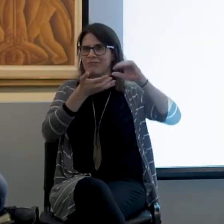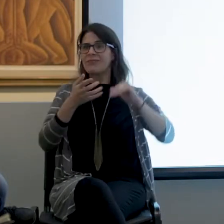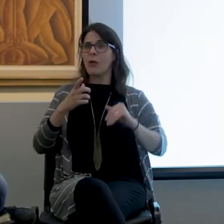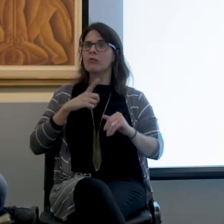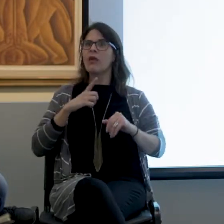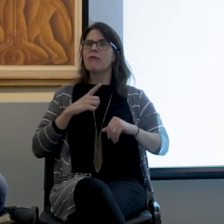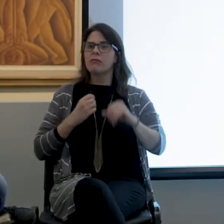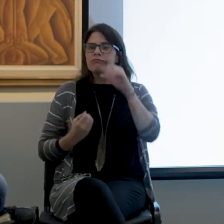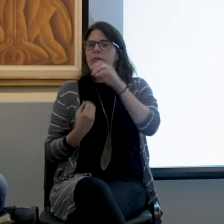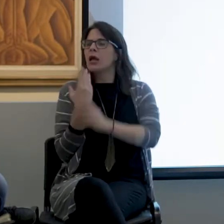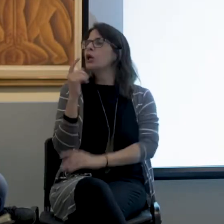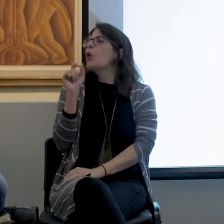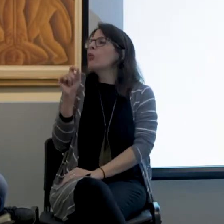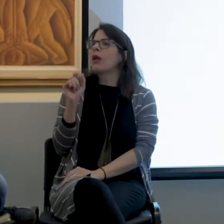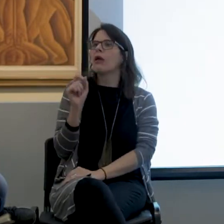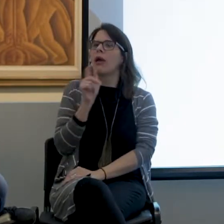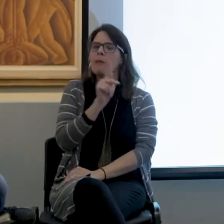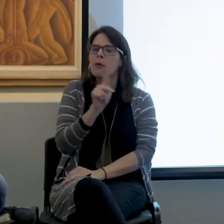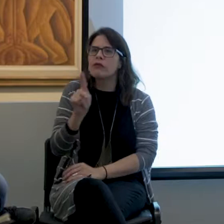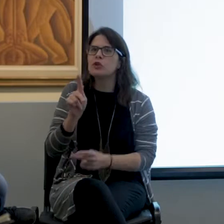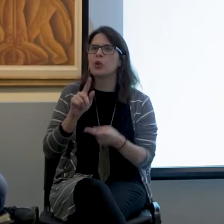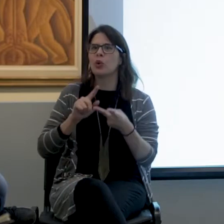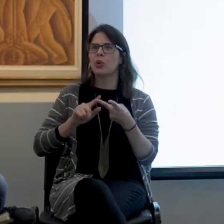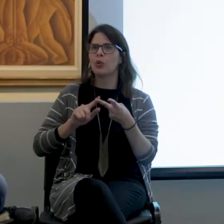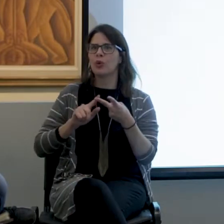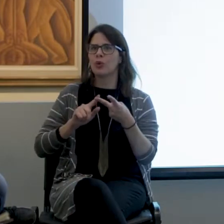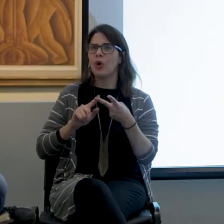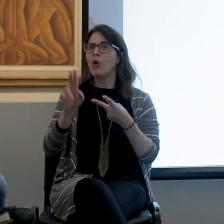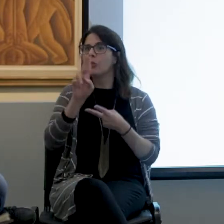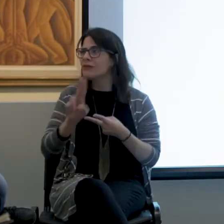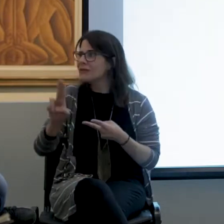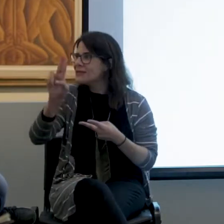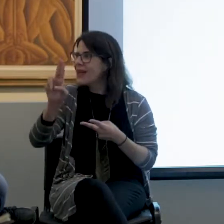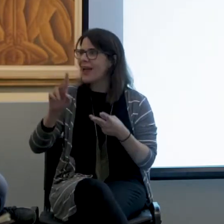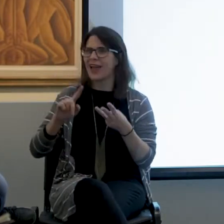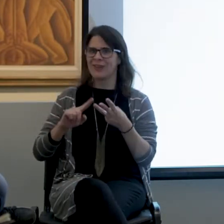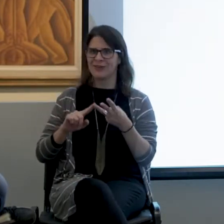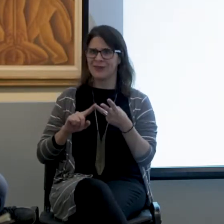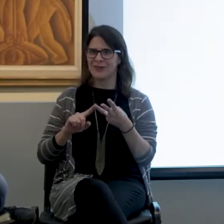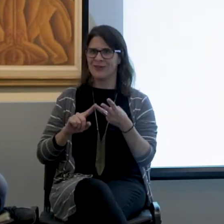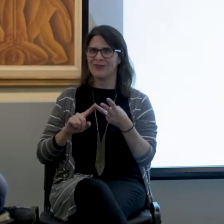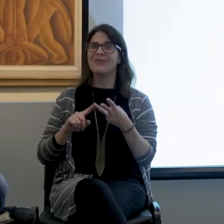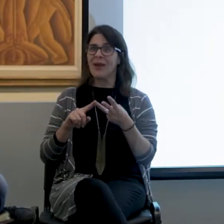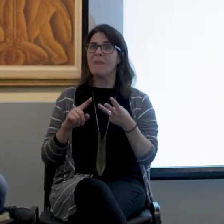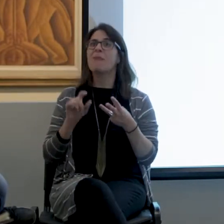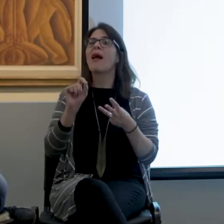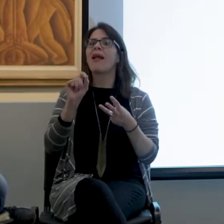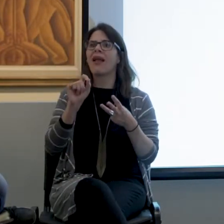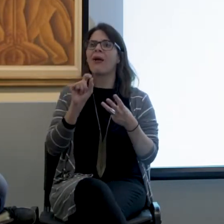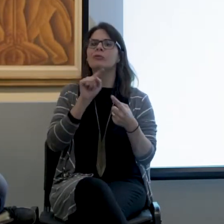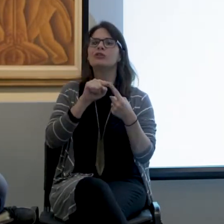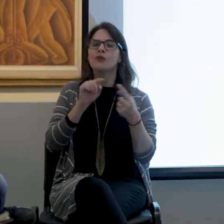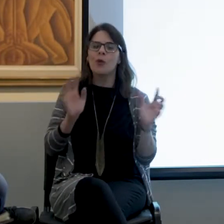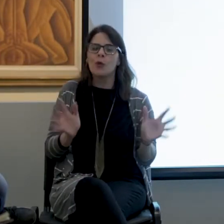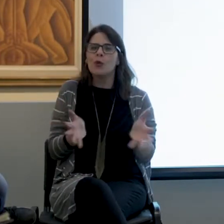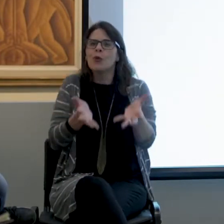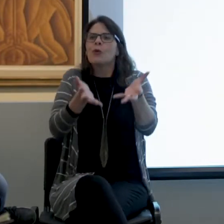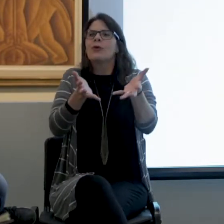universidades, e entre outras coisas, os críticos de arte. De arte e de tudo, né?